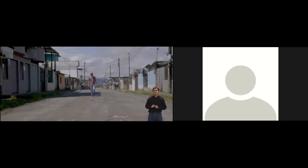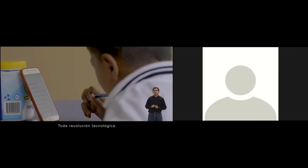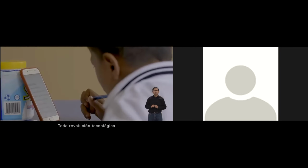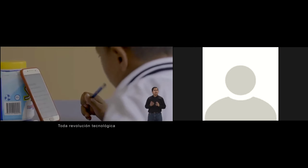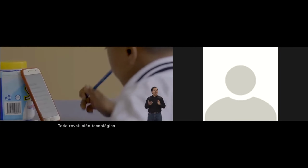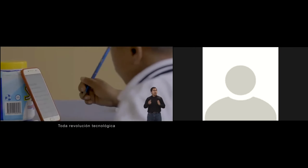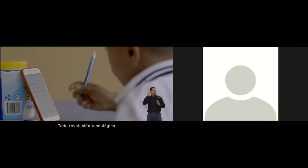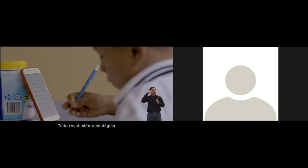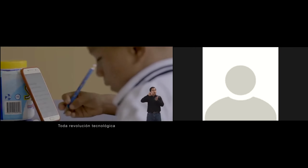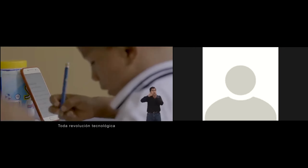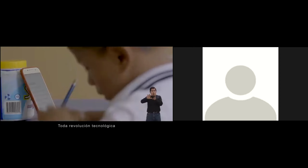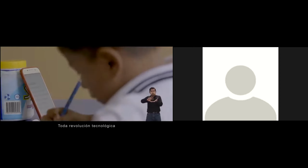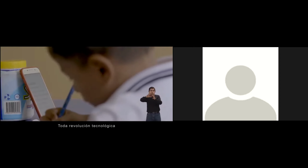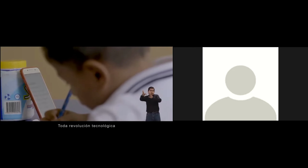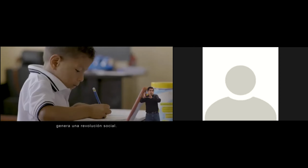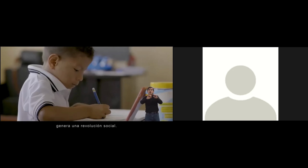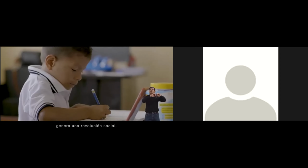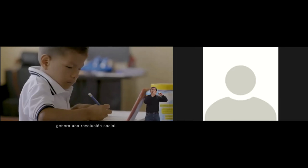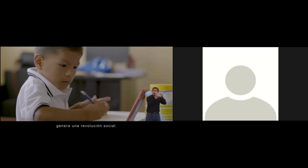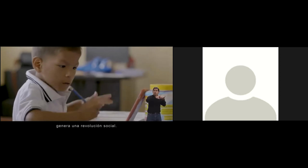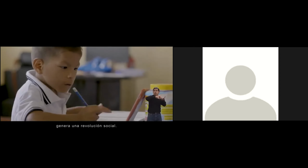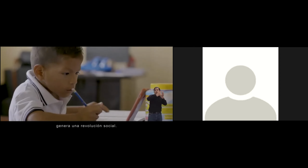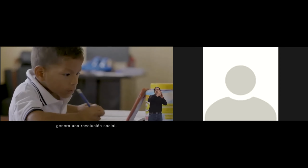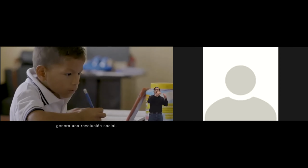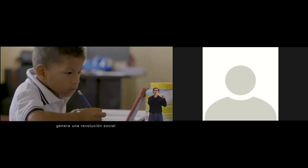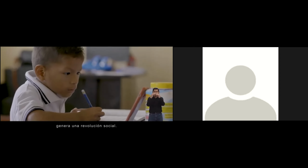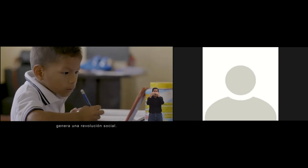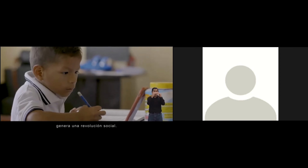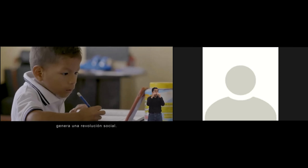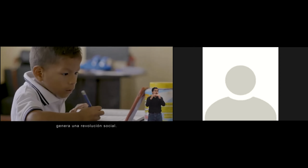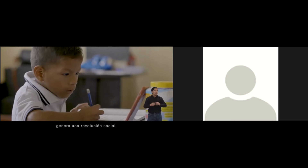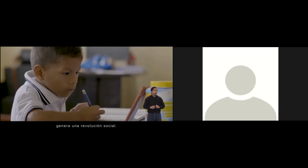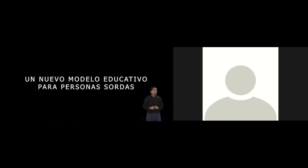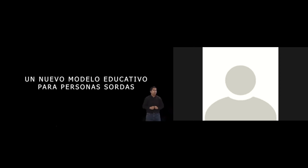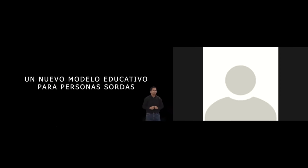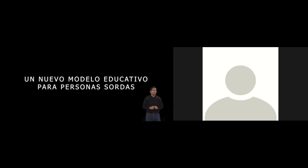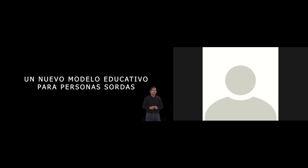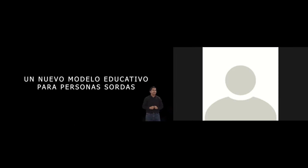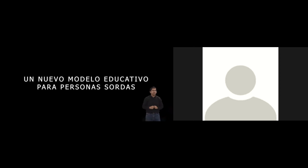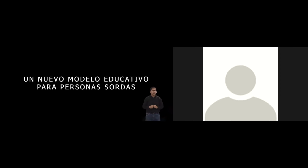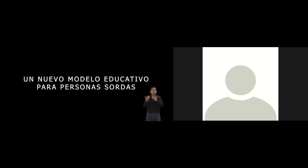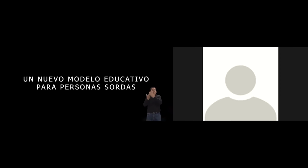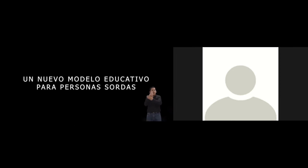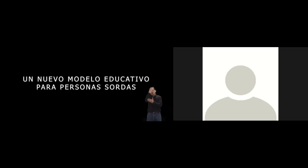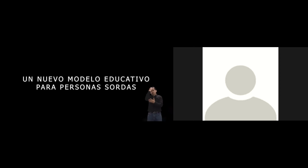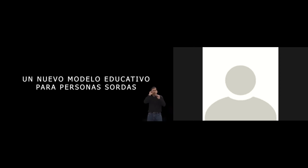Toda revolución tecnológica genera una revolución social, ¿no?